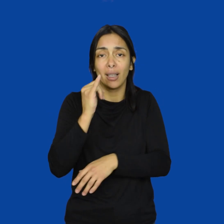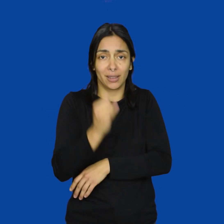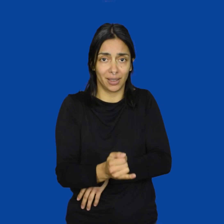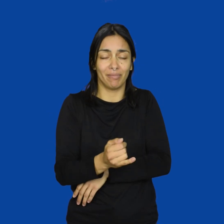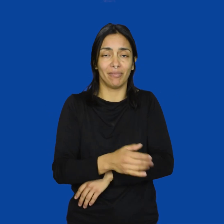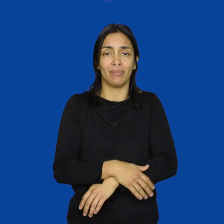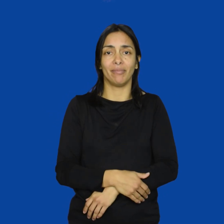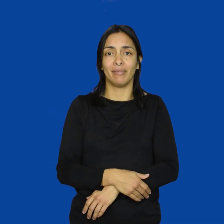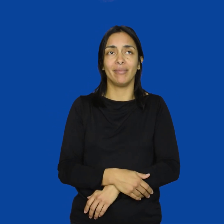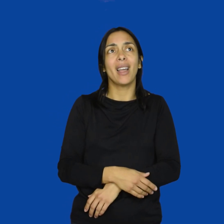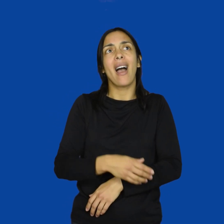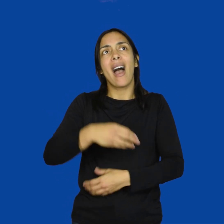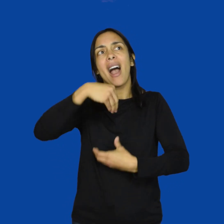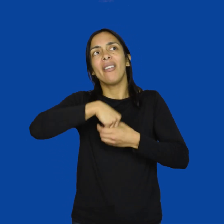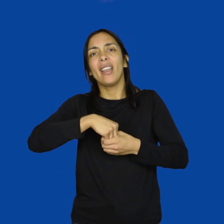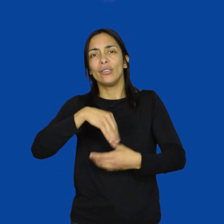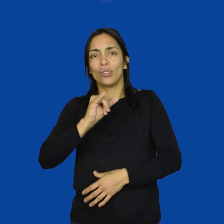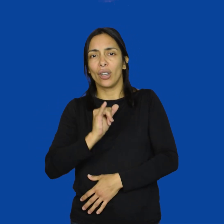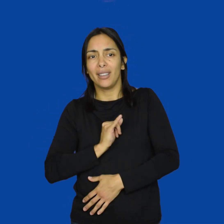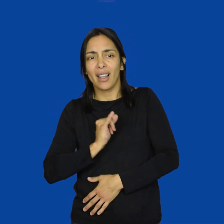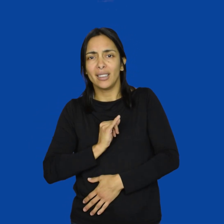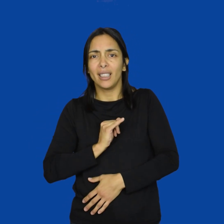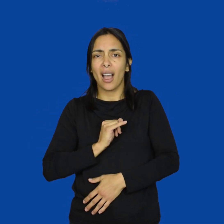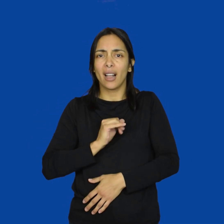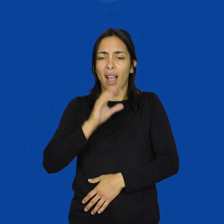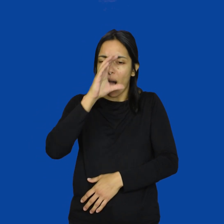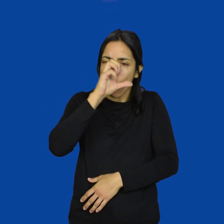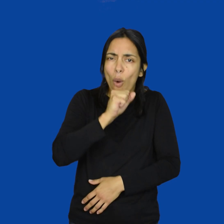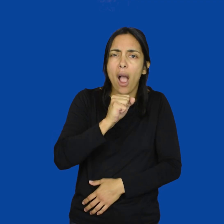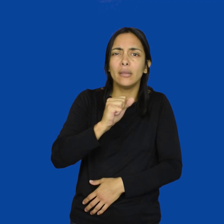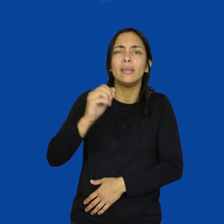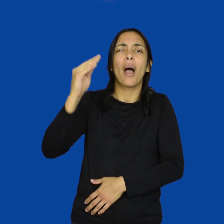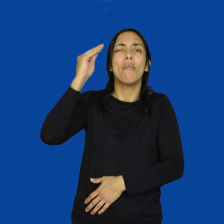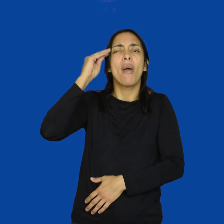porque lo transformaron en parte de su identidad, resistencia y memoria colectiva de